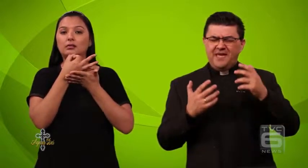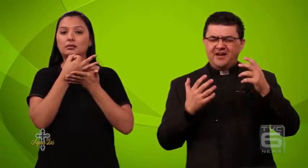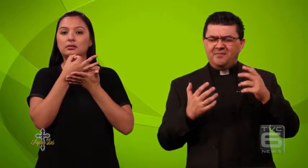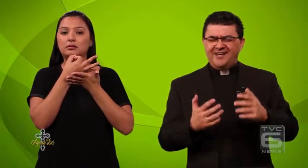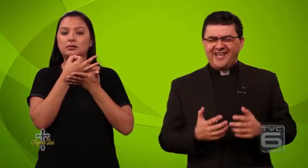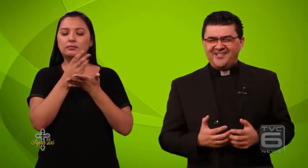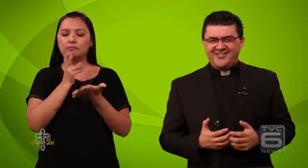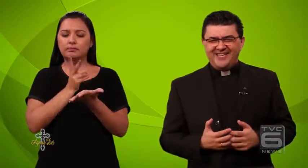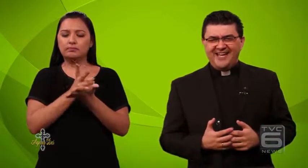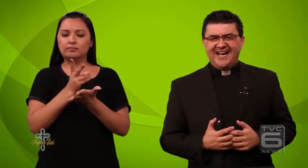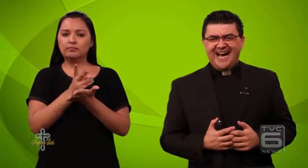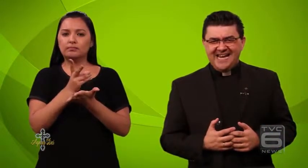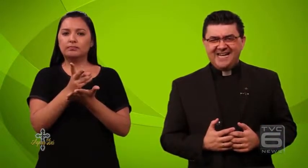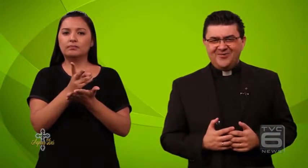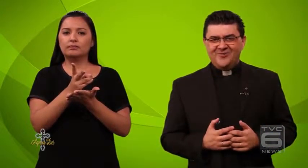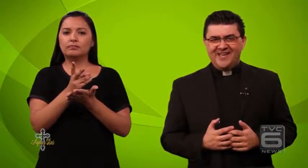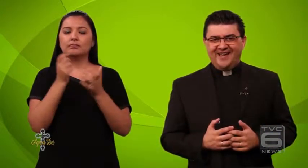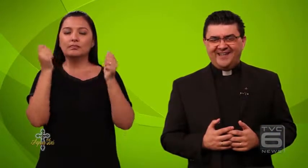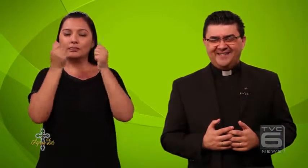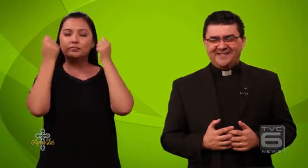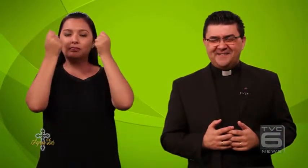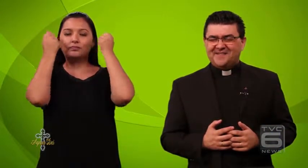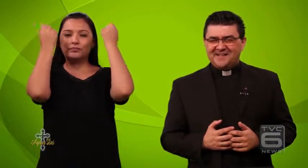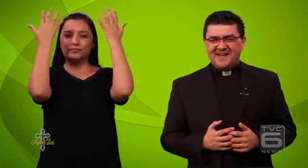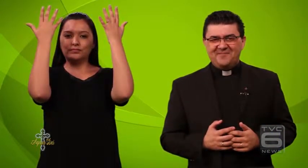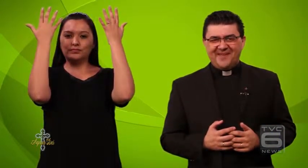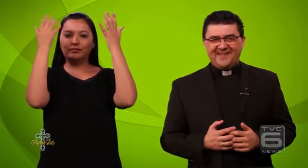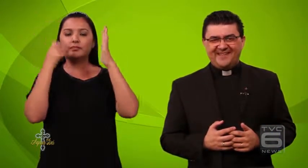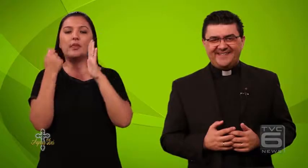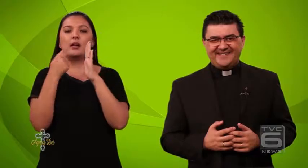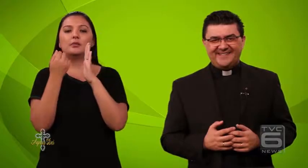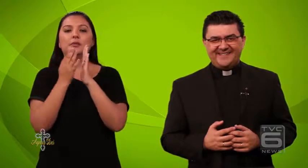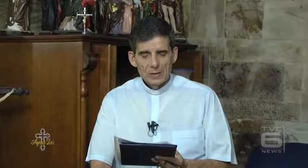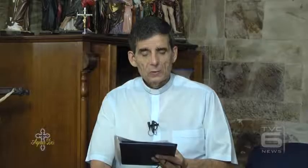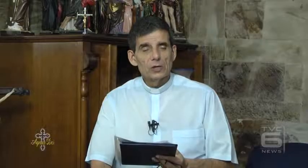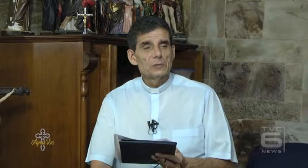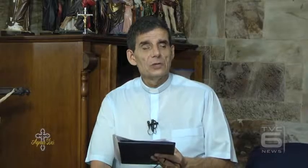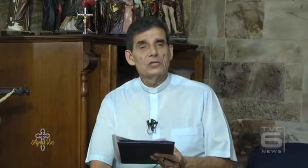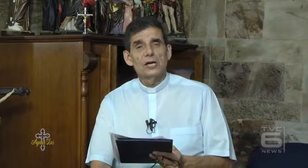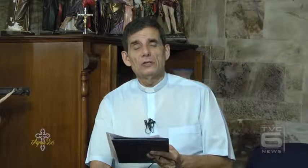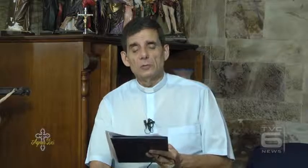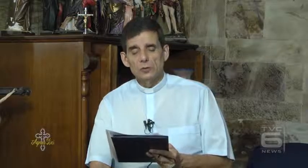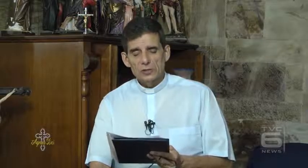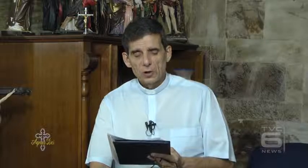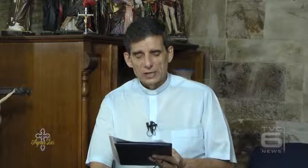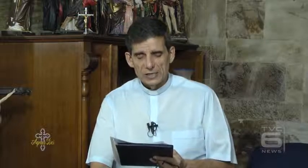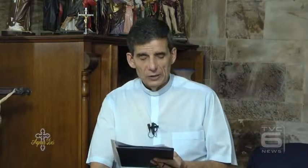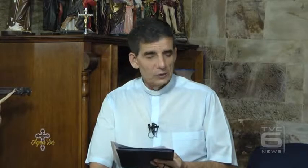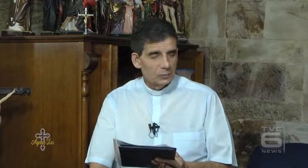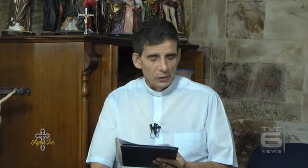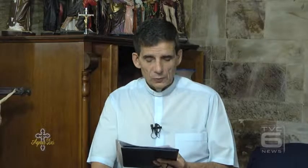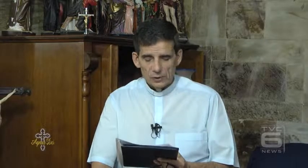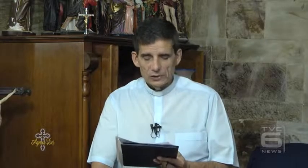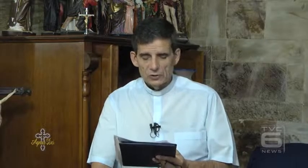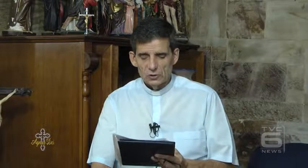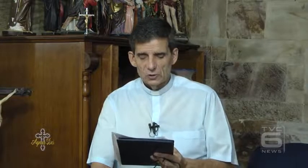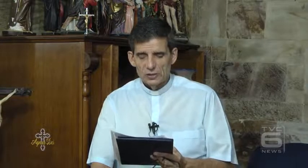tomar maior consciência, de melhor integrar na existência do dia a